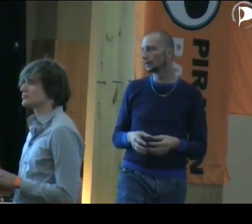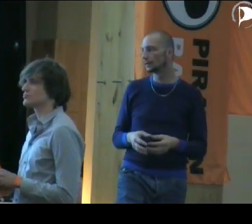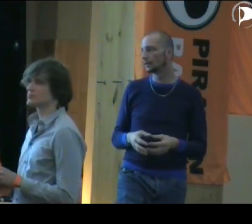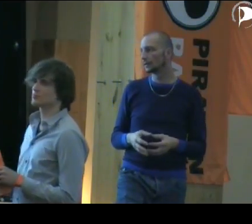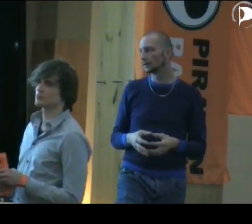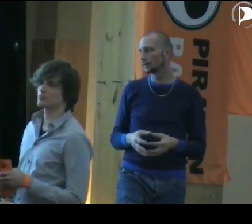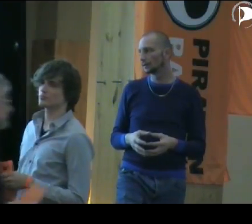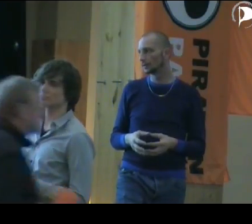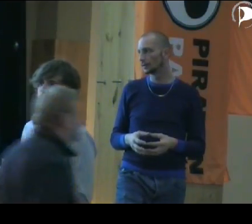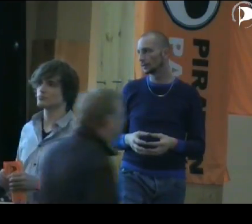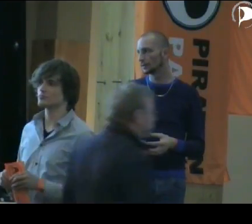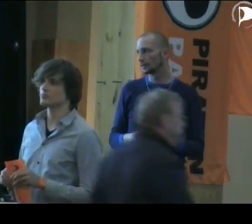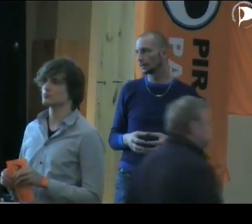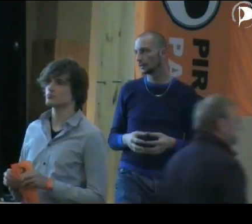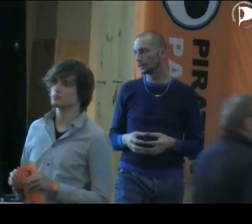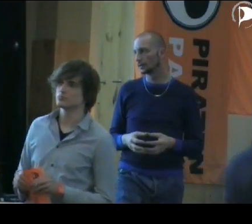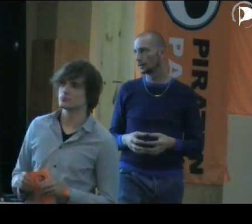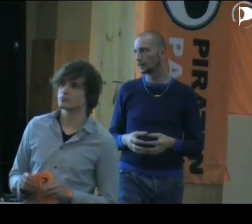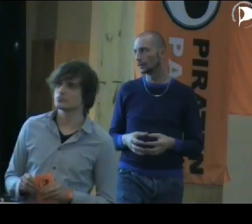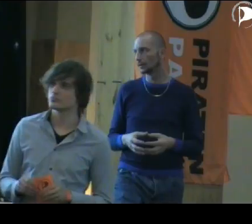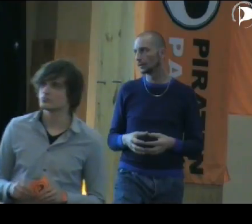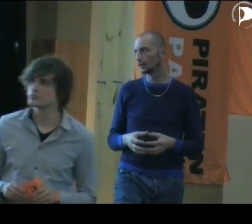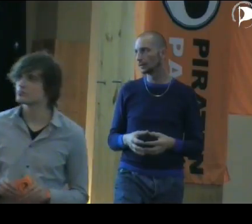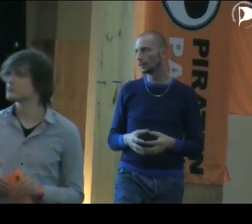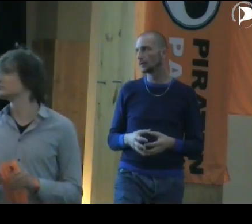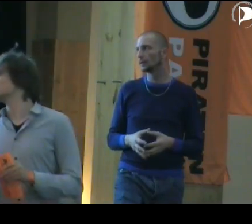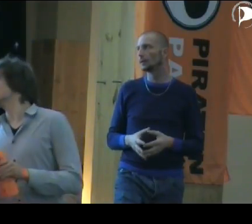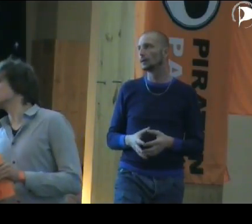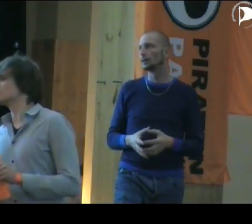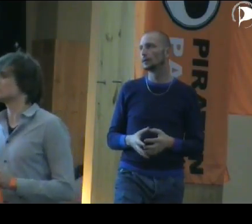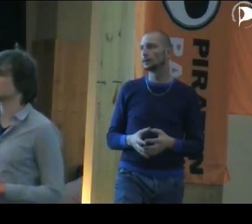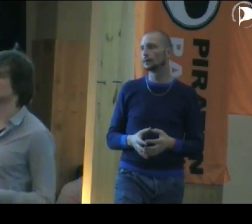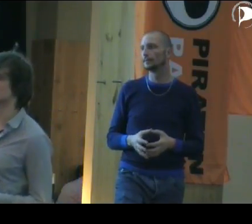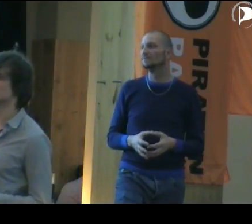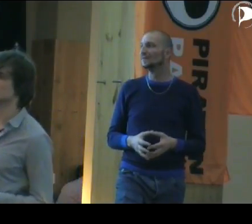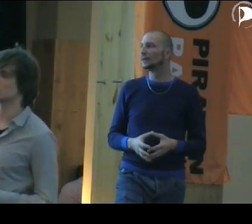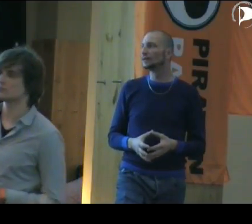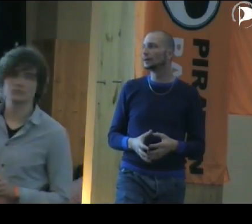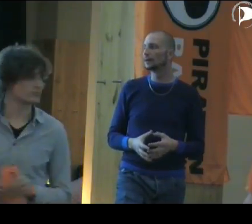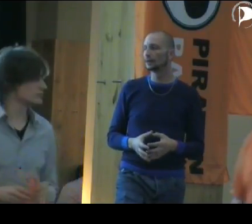verändert das unser leben dabei ging es gut dann haben wir doch wie kann man noch nicht vorstellen